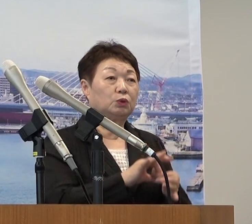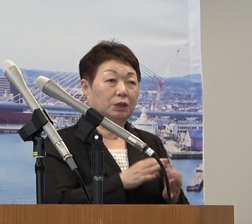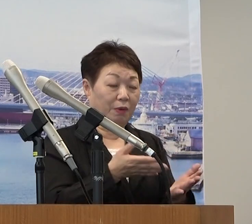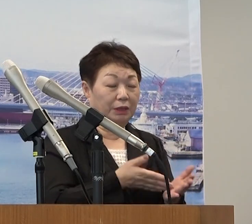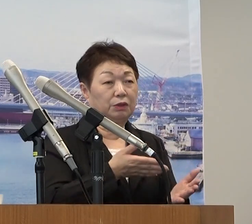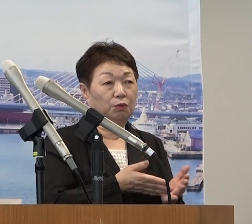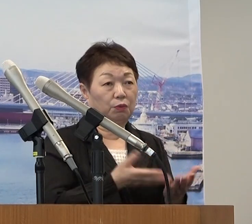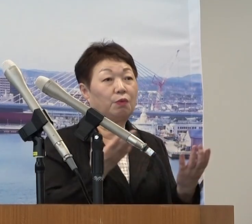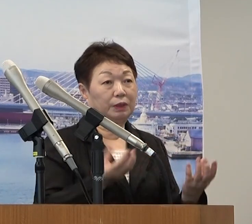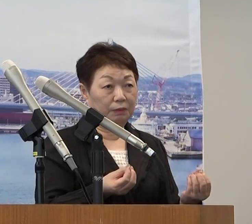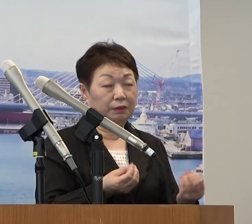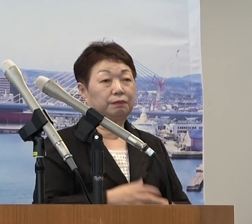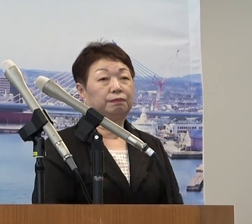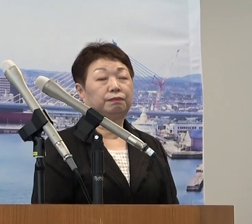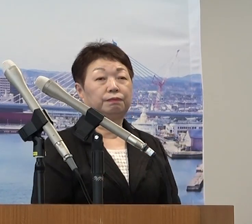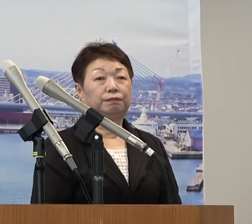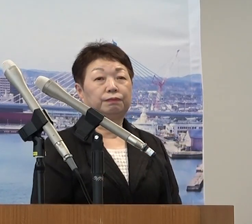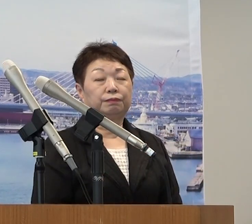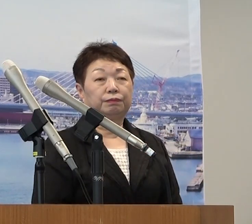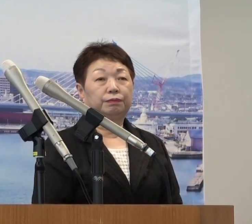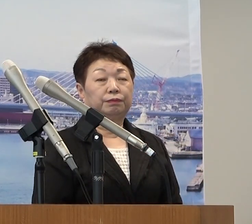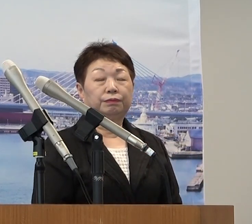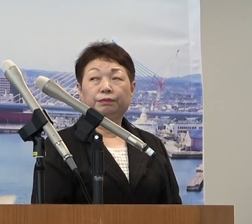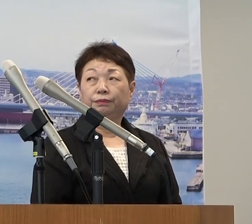以上でございます。